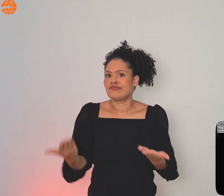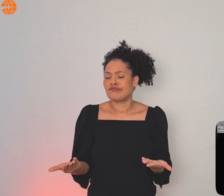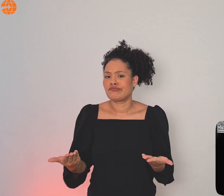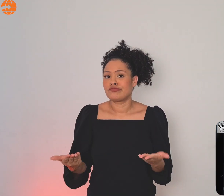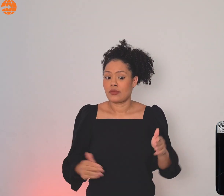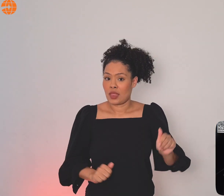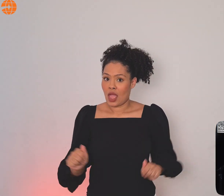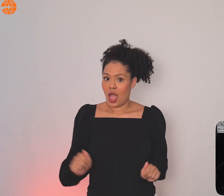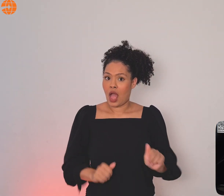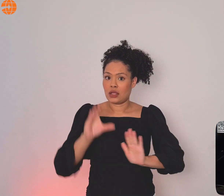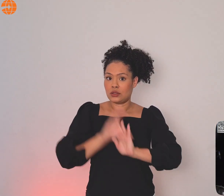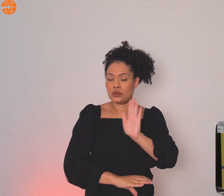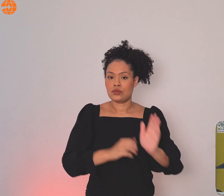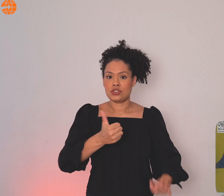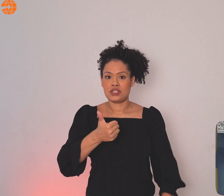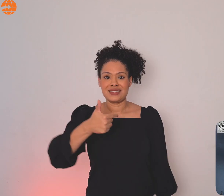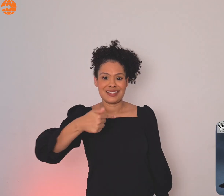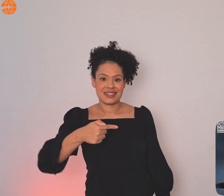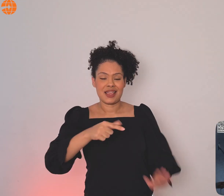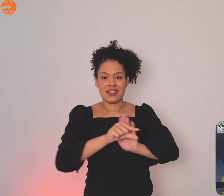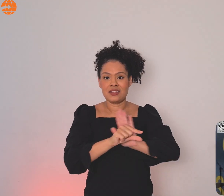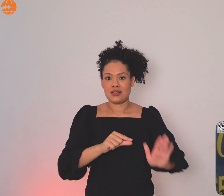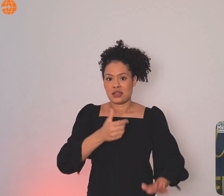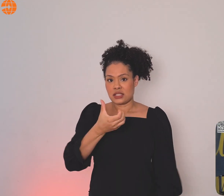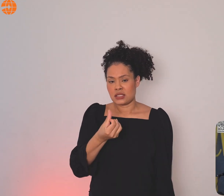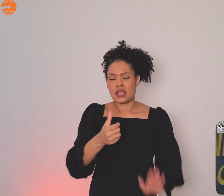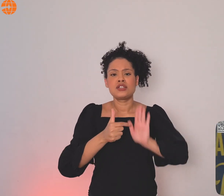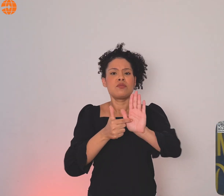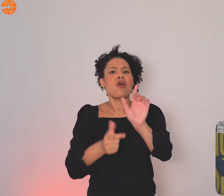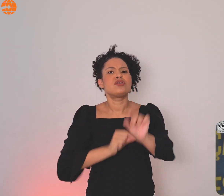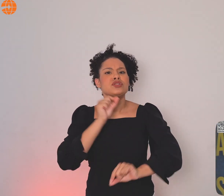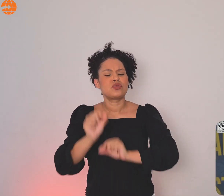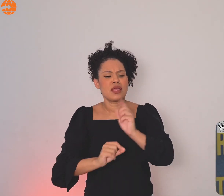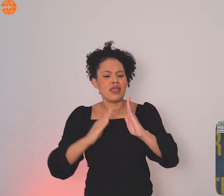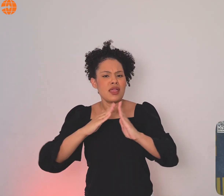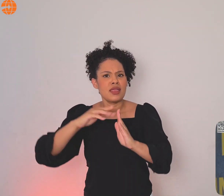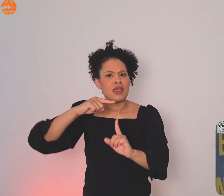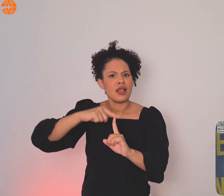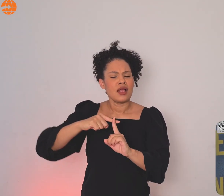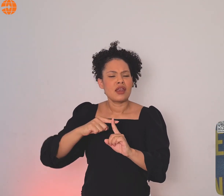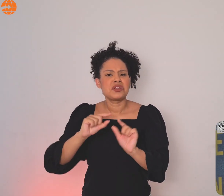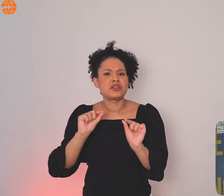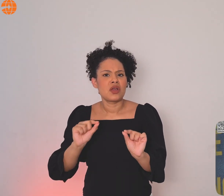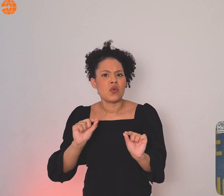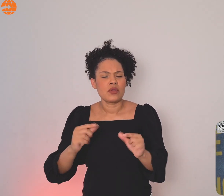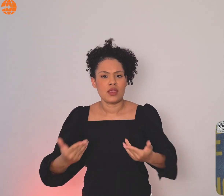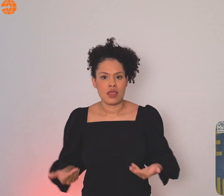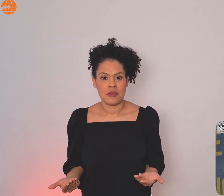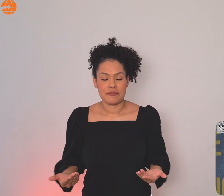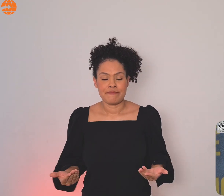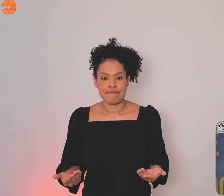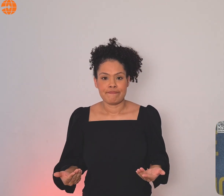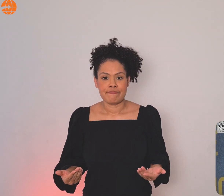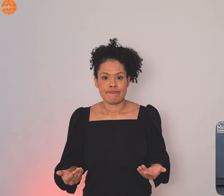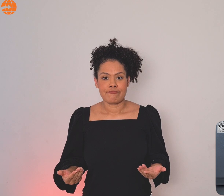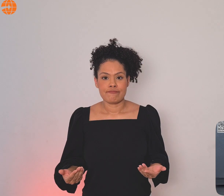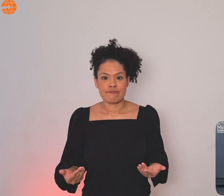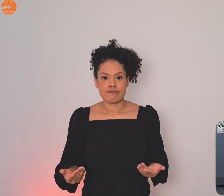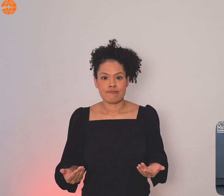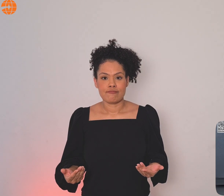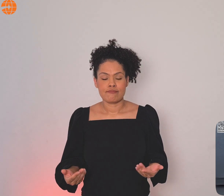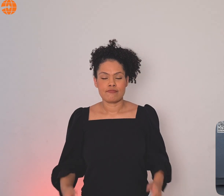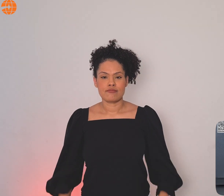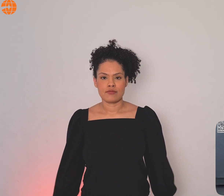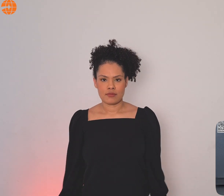17, versículo 6, sabe o que diz sobre a igreja? Eles dizem assim: estes que têm colocado o mundo